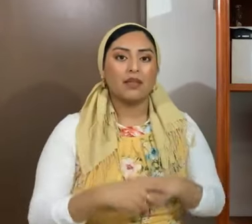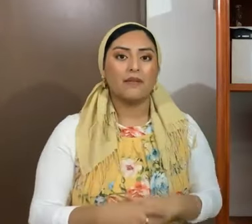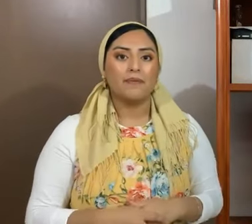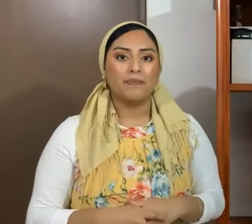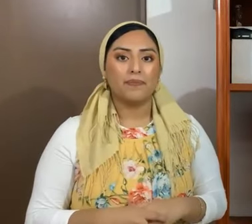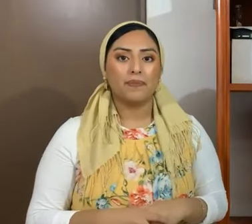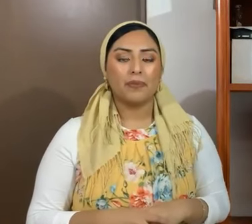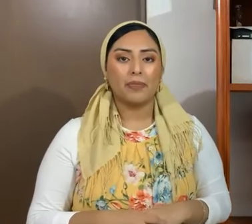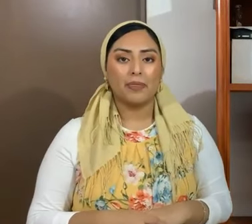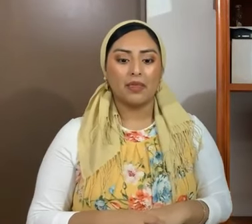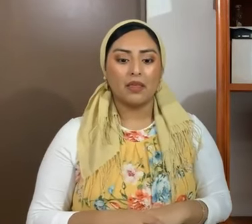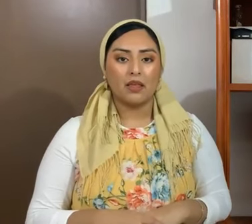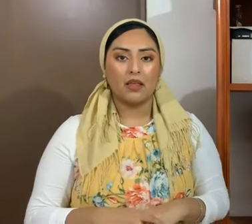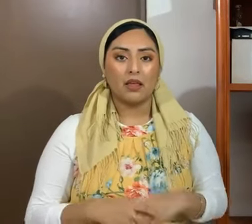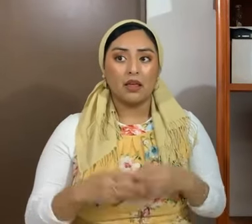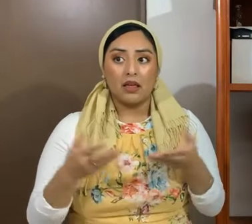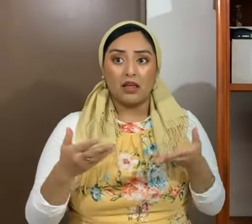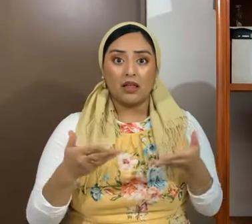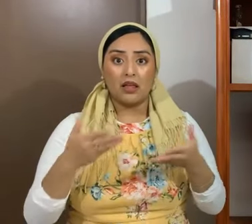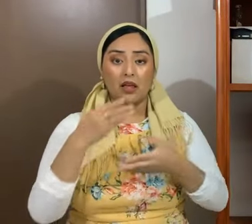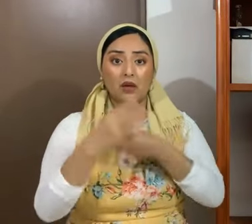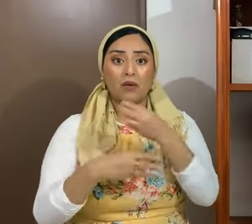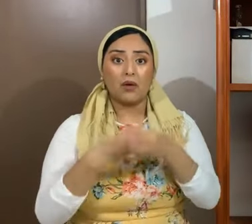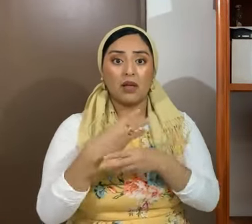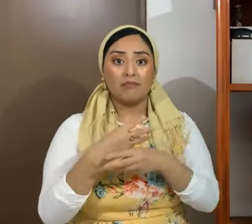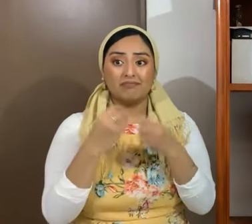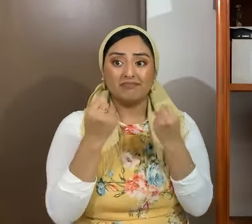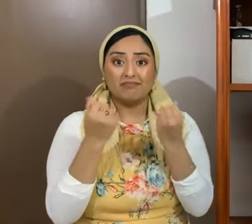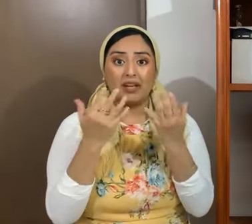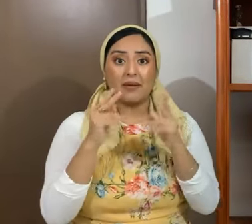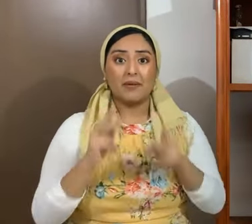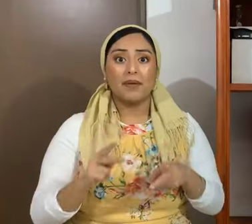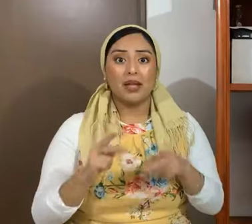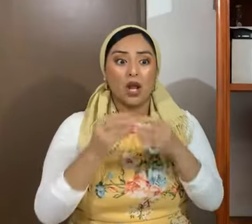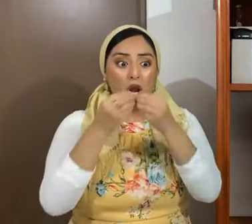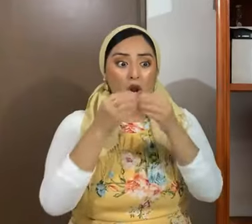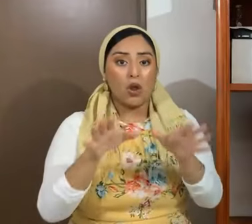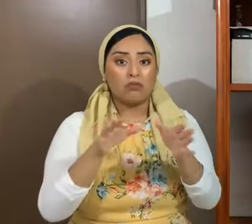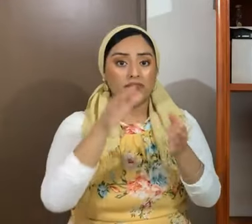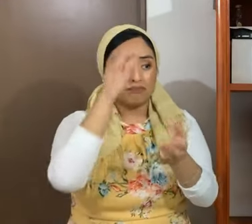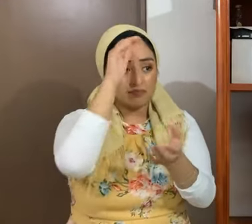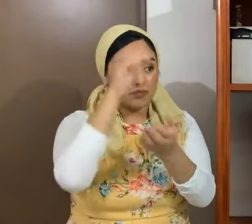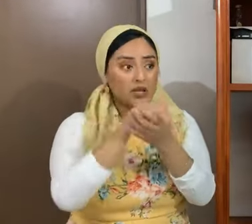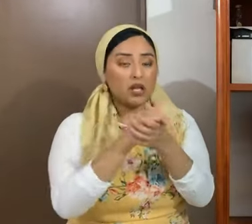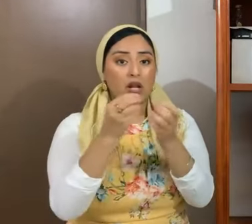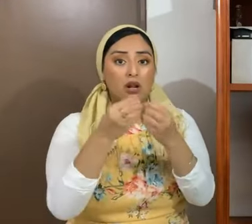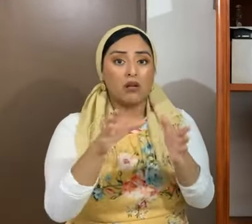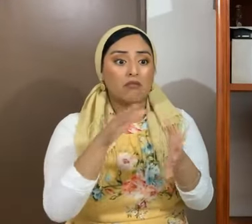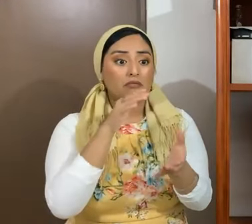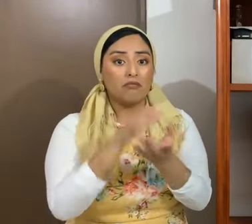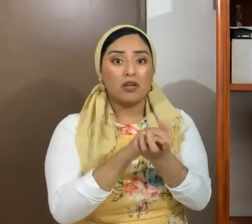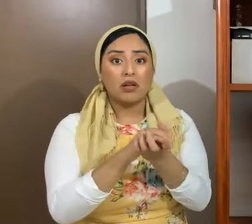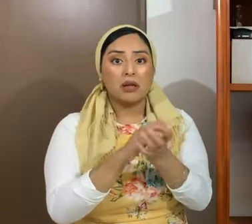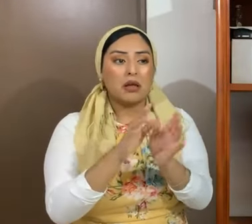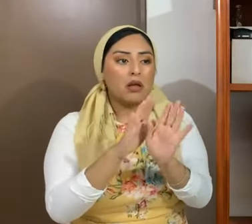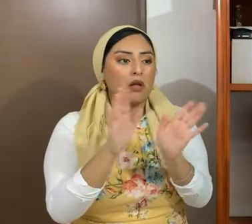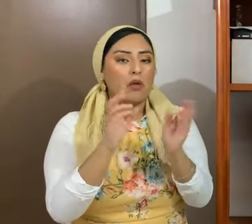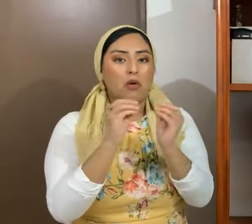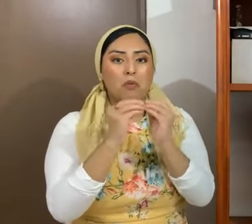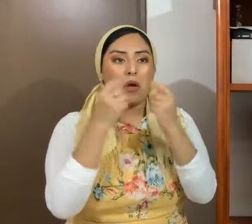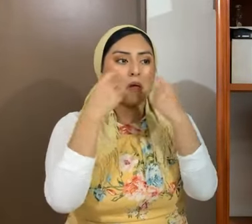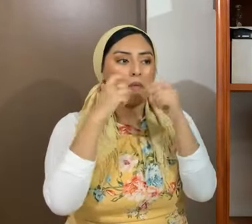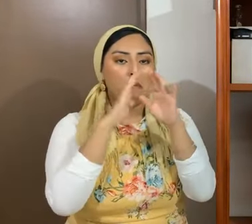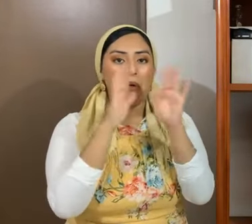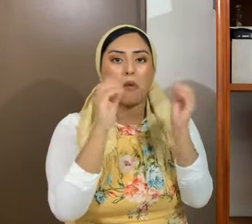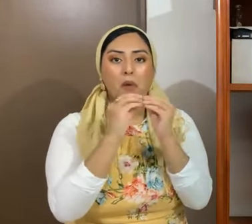En este mundo ya, muchas personas pierden a su esposo, pierden a su esposa y ya ni siquiera lo